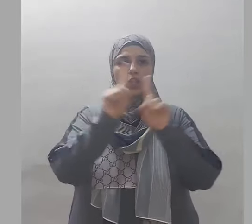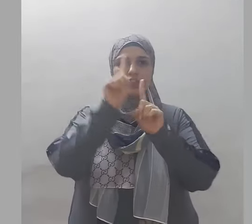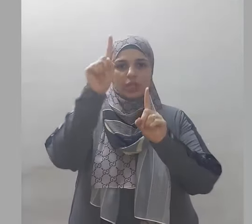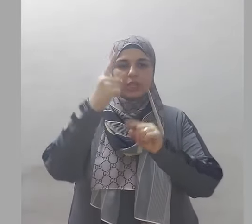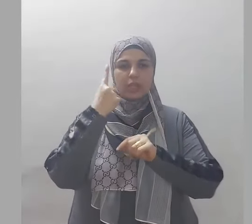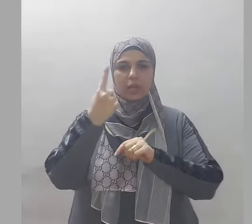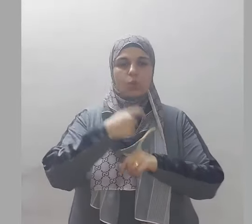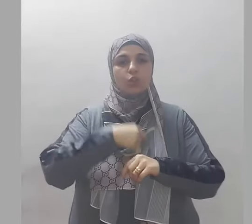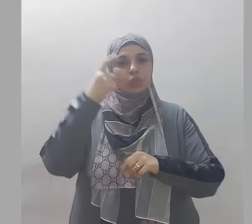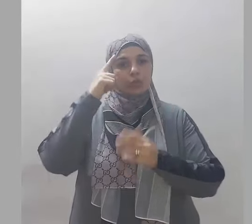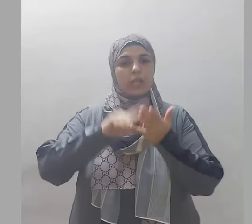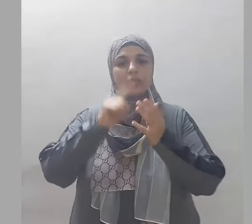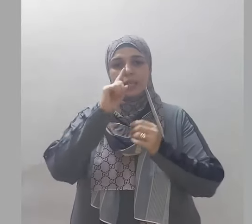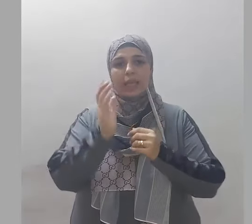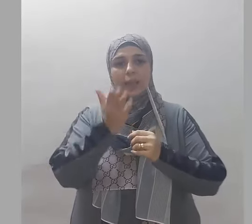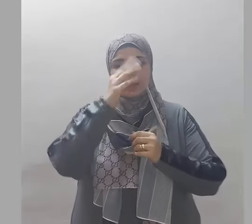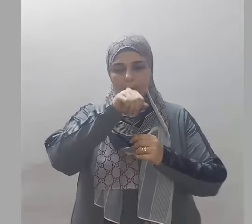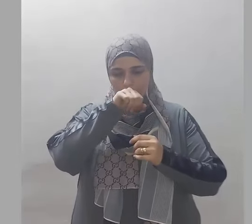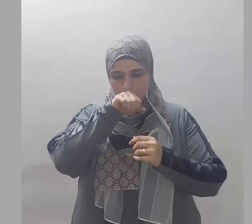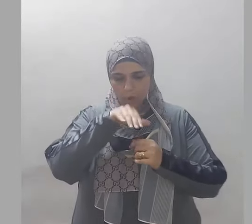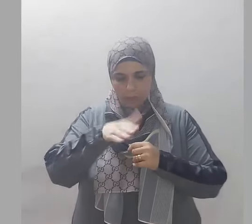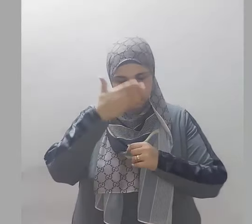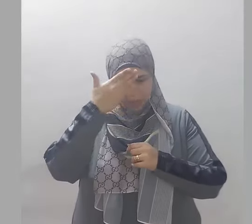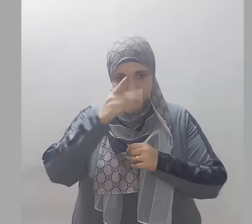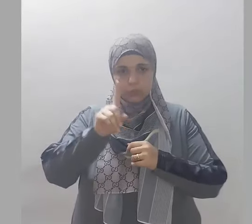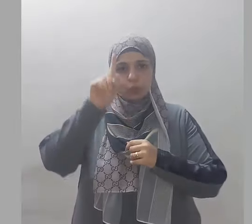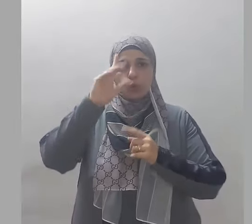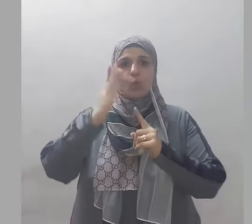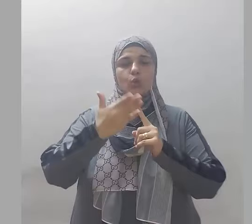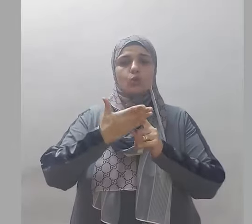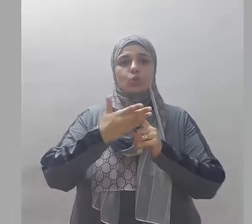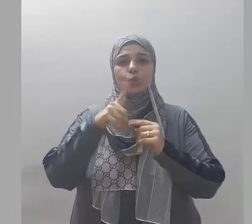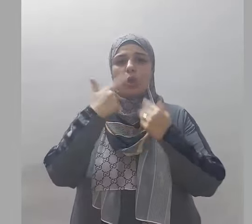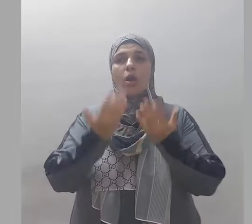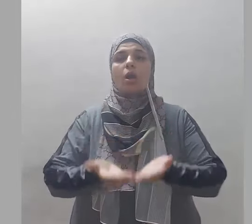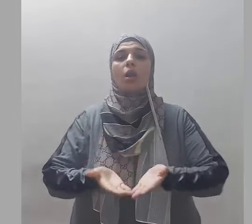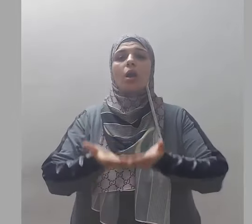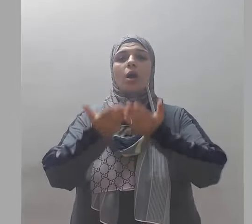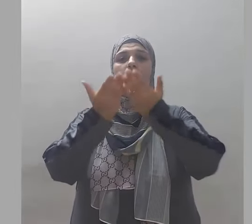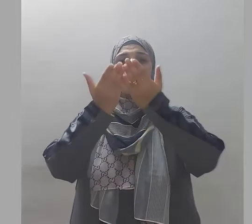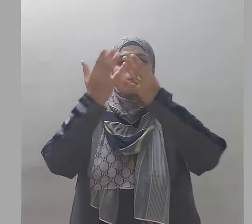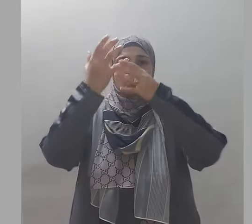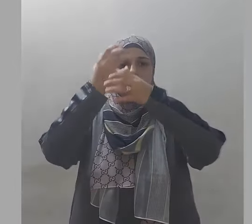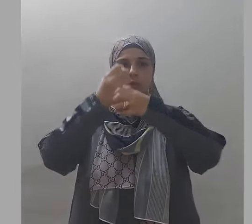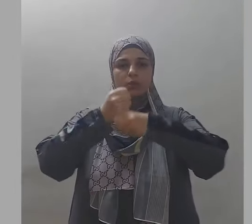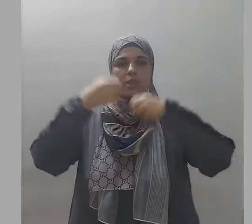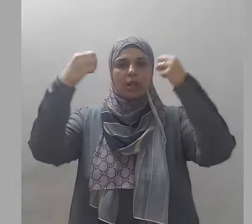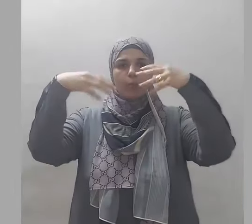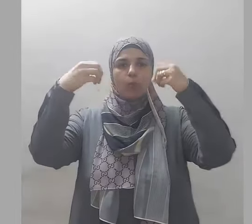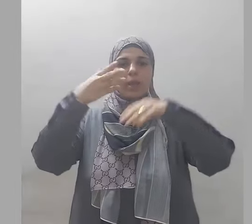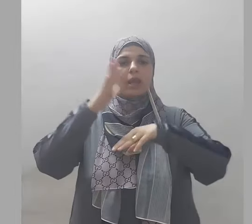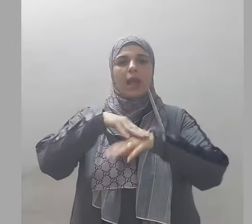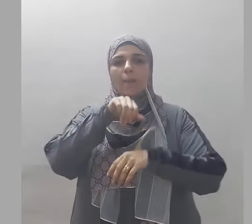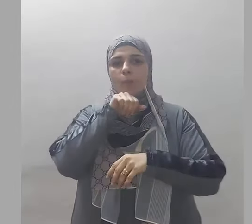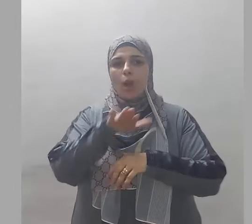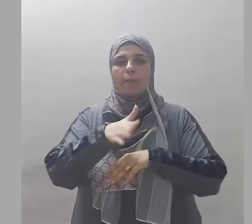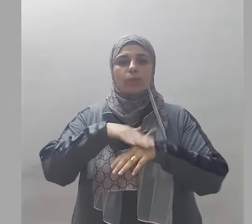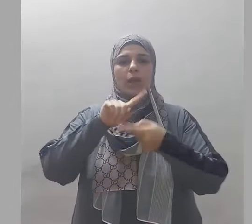له، وأشهد أن سيدنا ونبينا محمدا عبده ورسوله. اللهم صل وسلم وبارك عليه وعلى